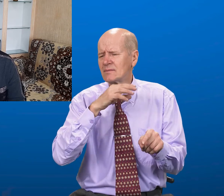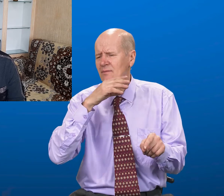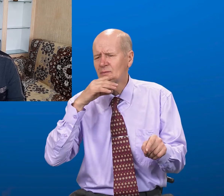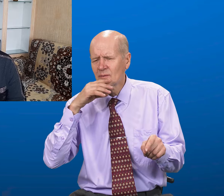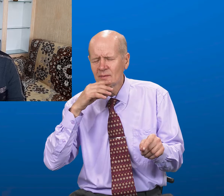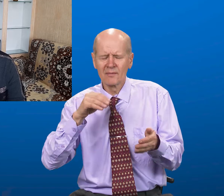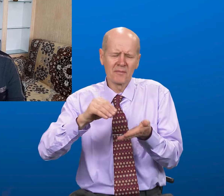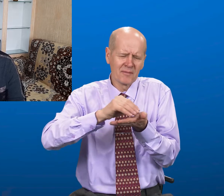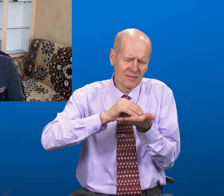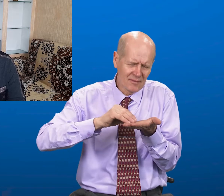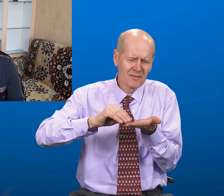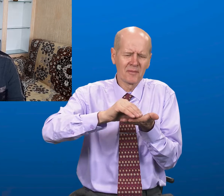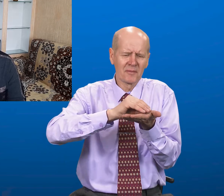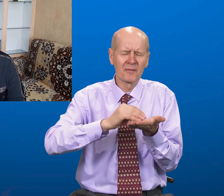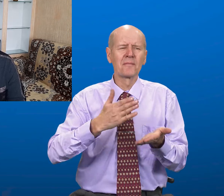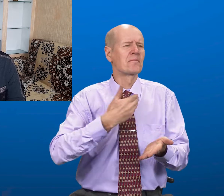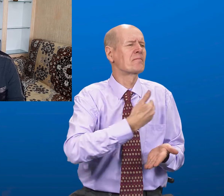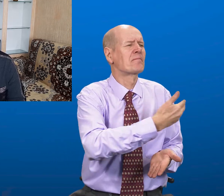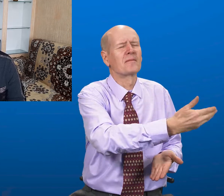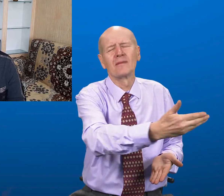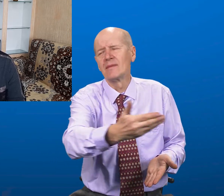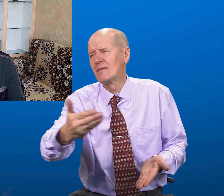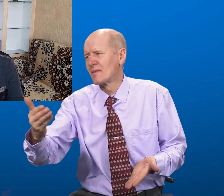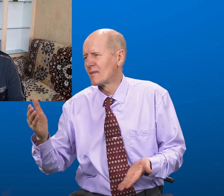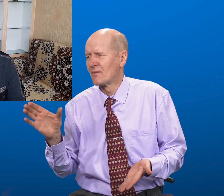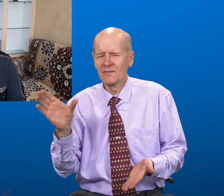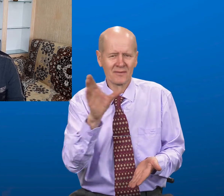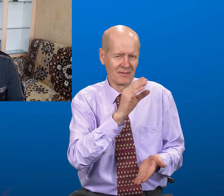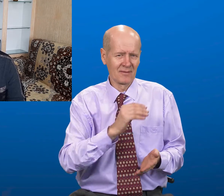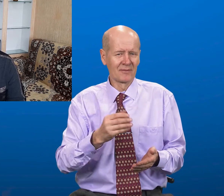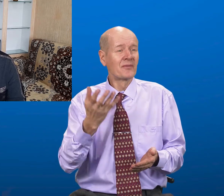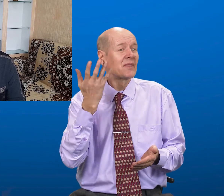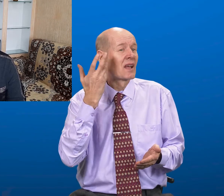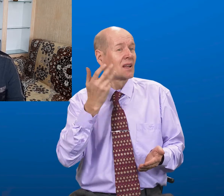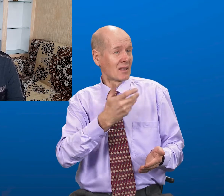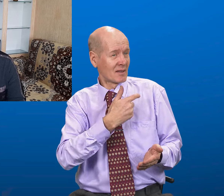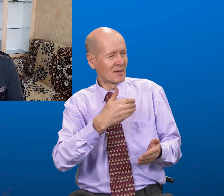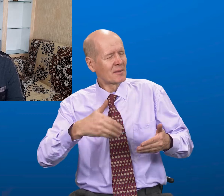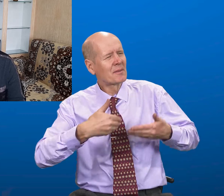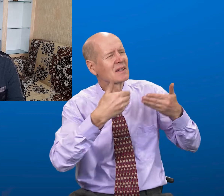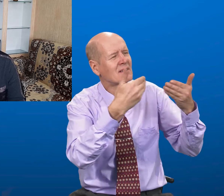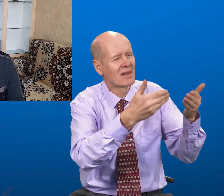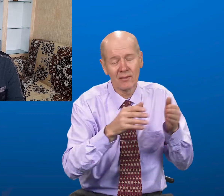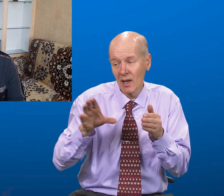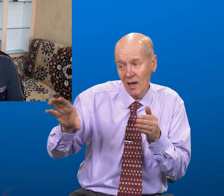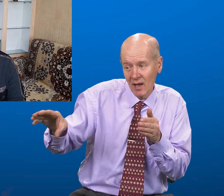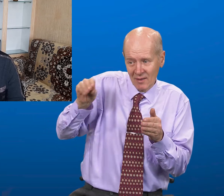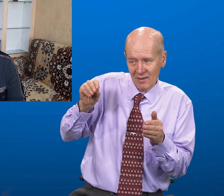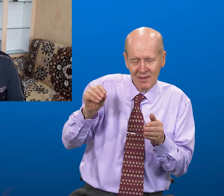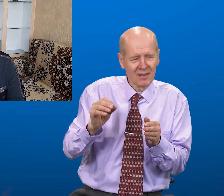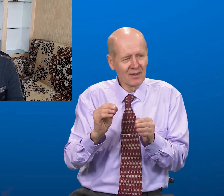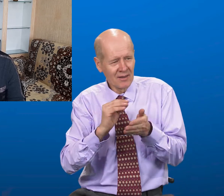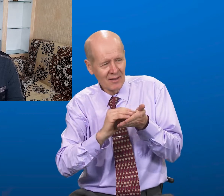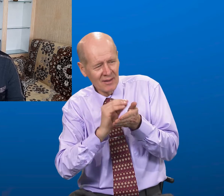любим цитировать. Мы пишем их на поздравительных открытках, мы пишем их в качестве пожеланий, мы отправляем их тем, кто